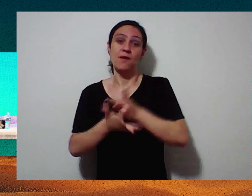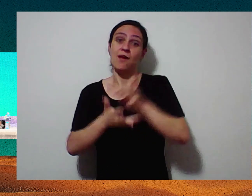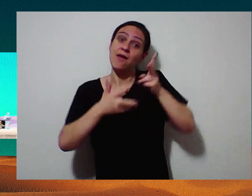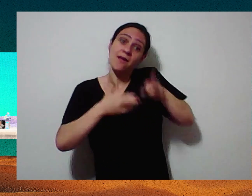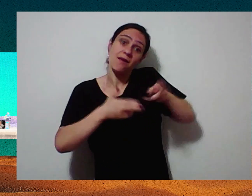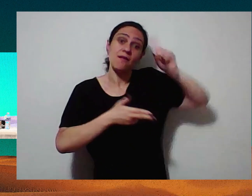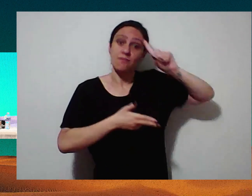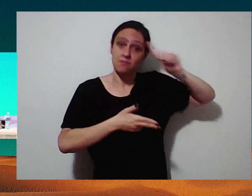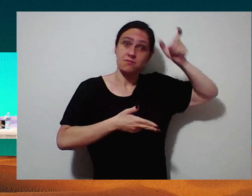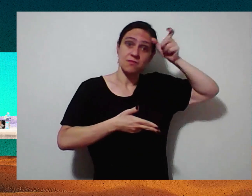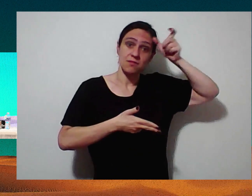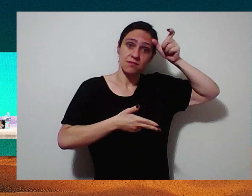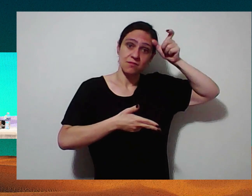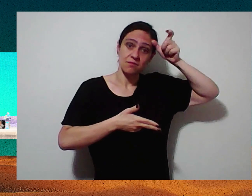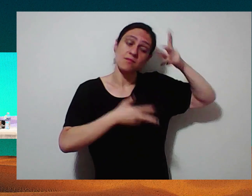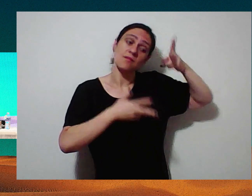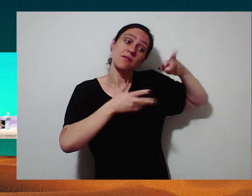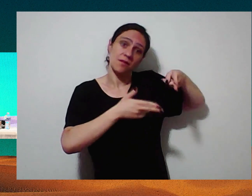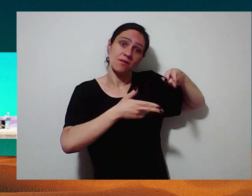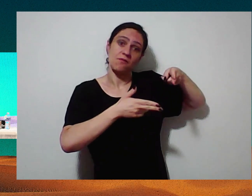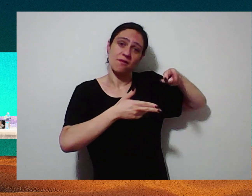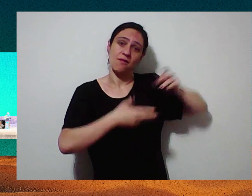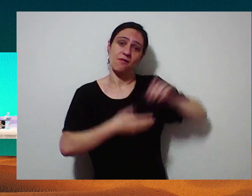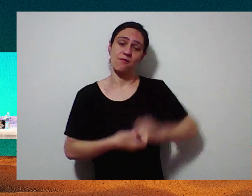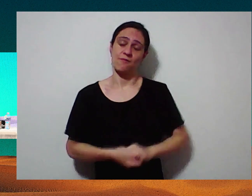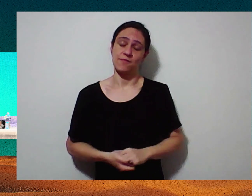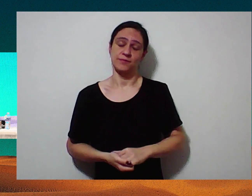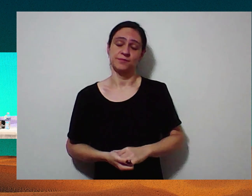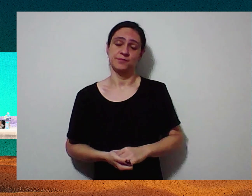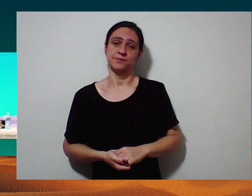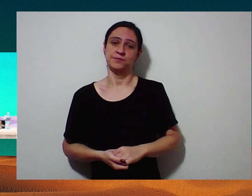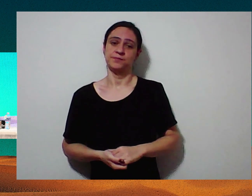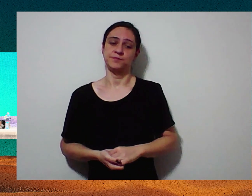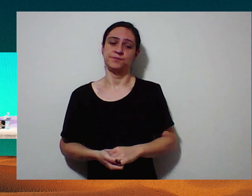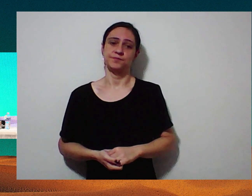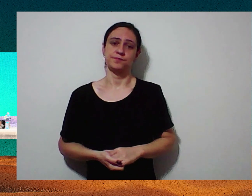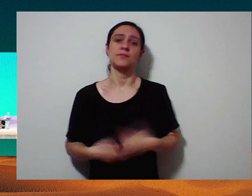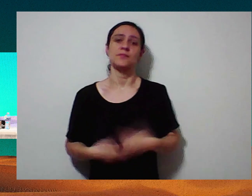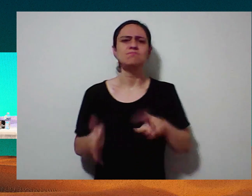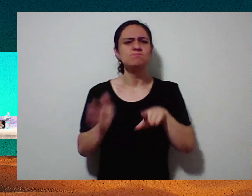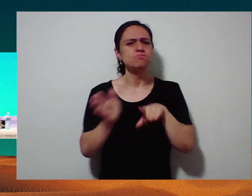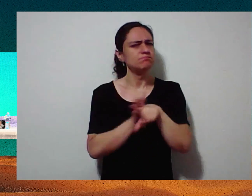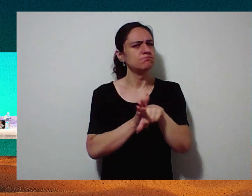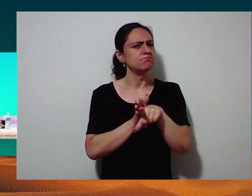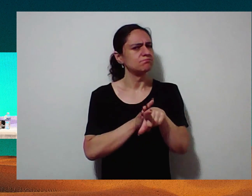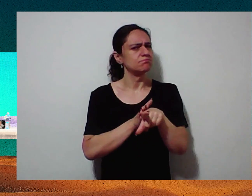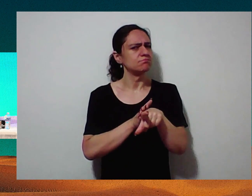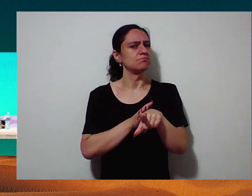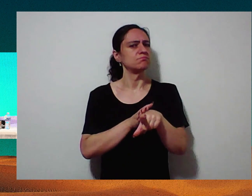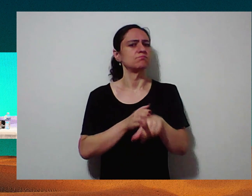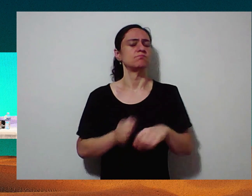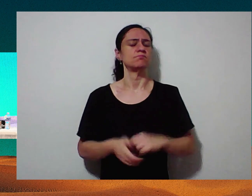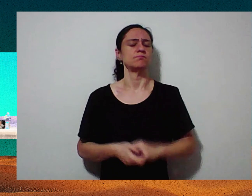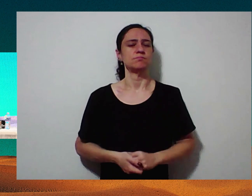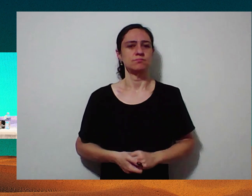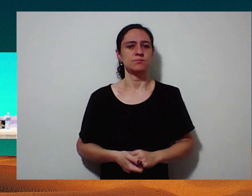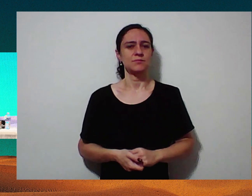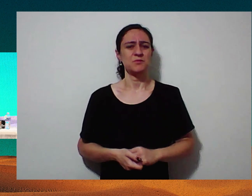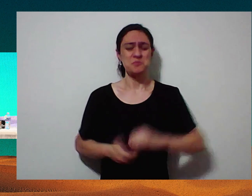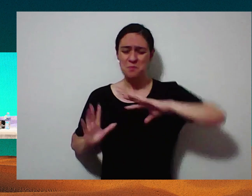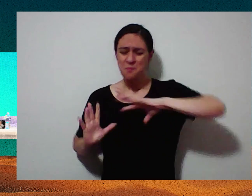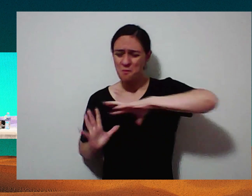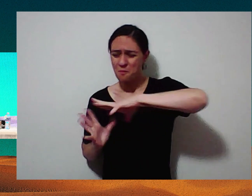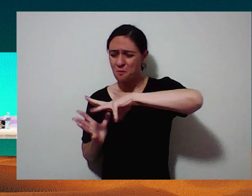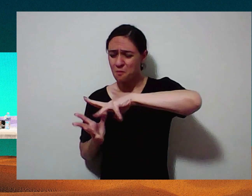his nature this love for position. Eu pergunto para você, esse mundo, todos são levados